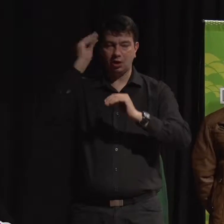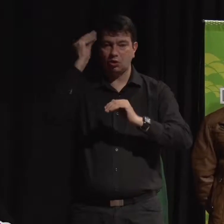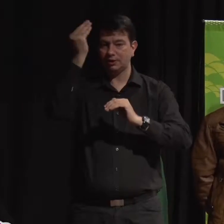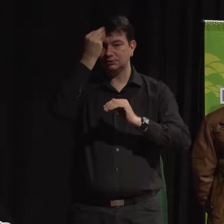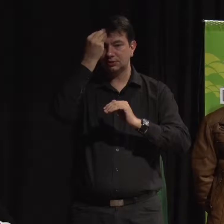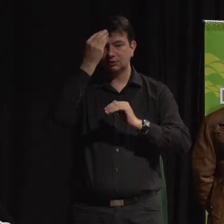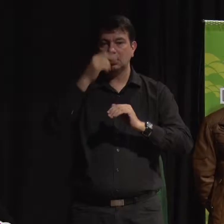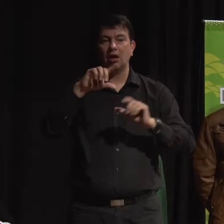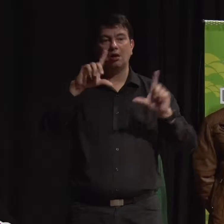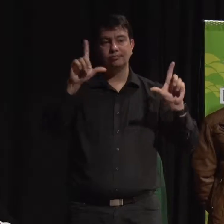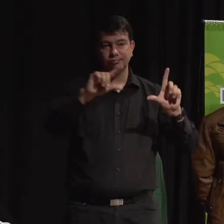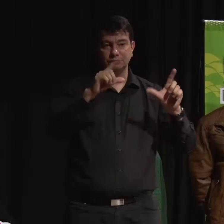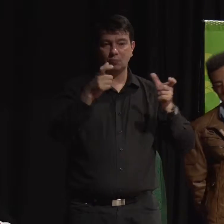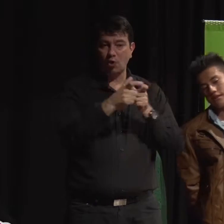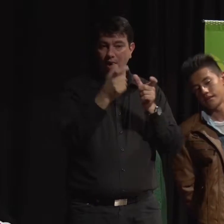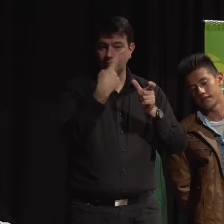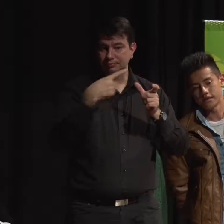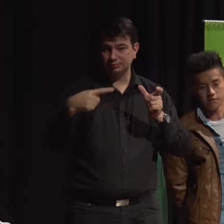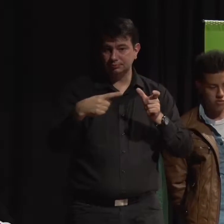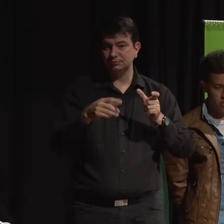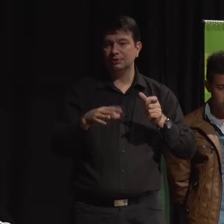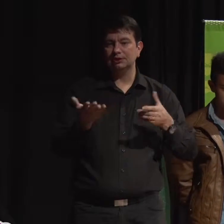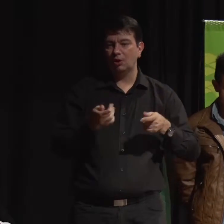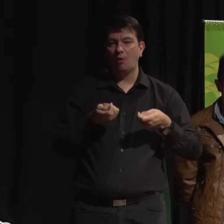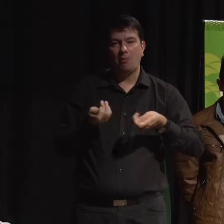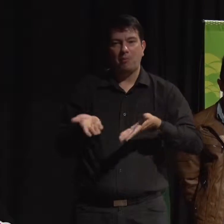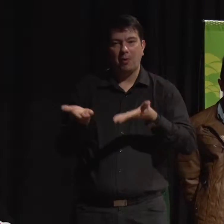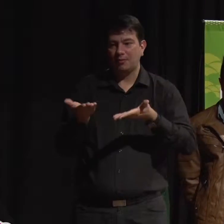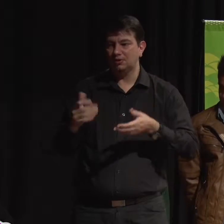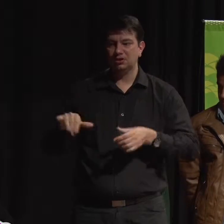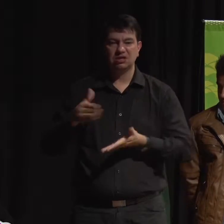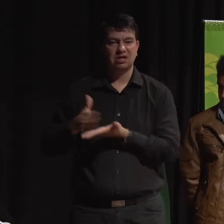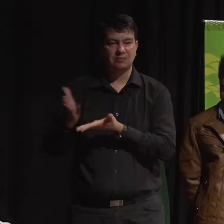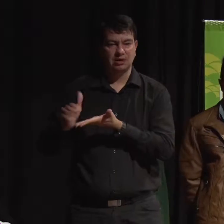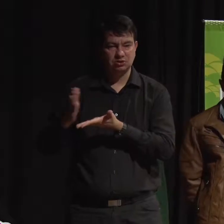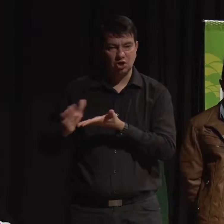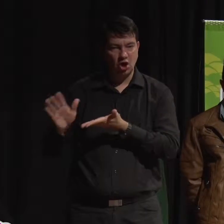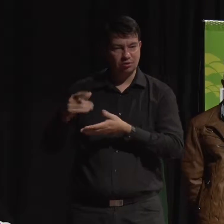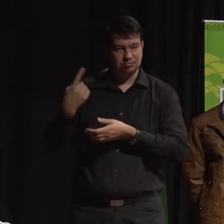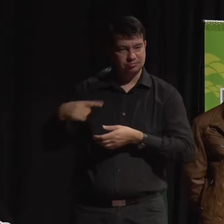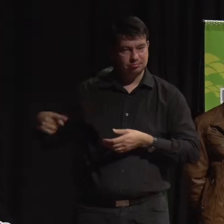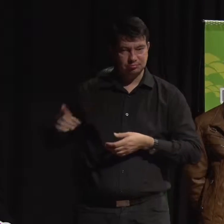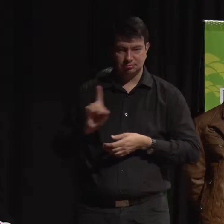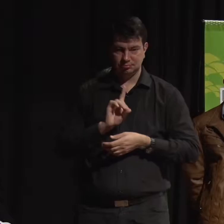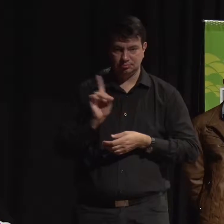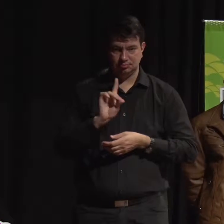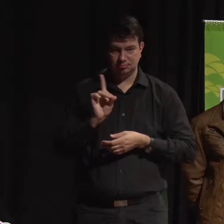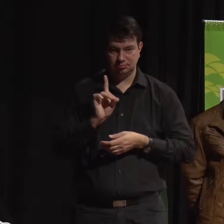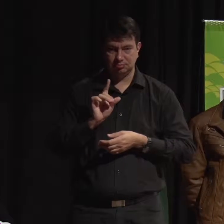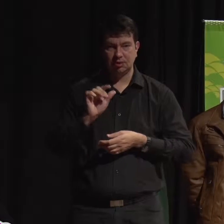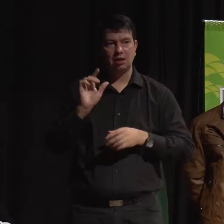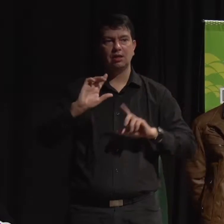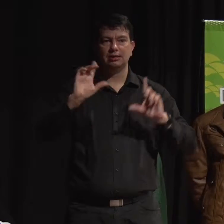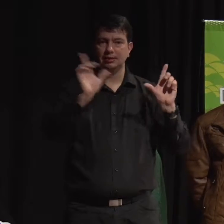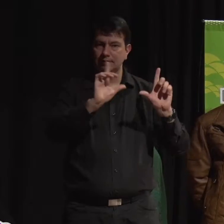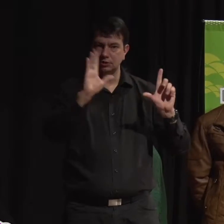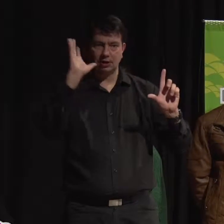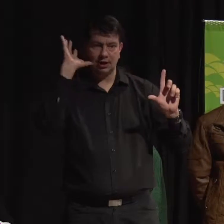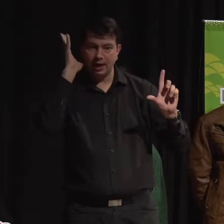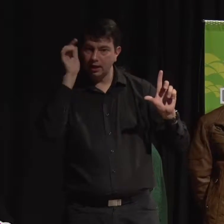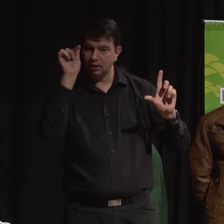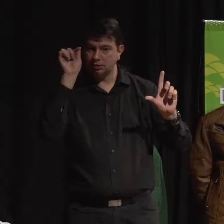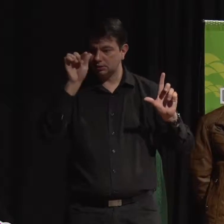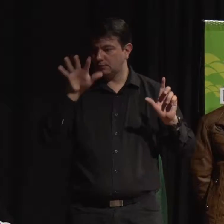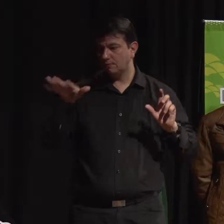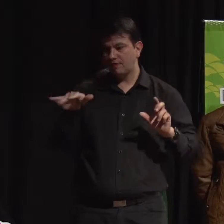los contenidos no promuevan discriminación y privilegios más que nada en nuestro barrio esté en los medios de comunicación y la televisión más que